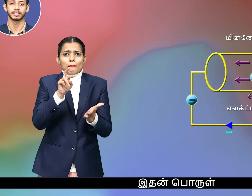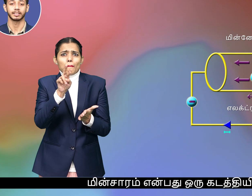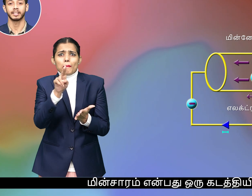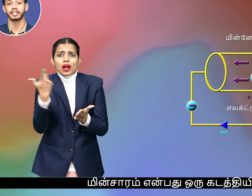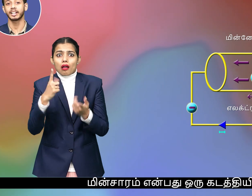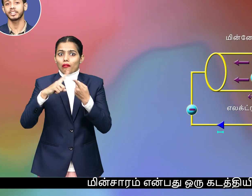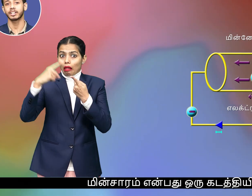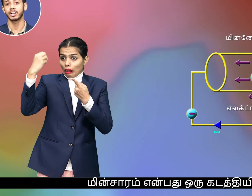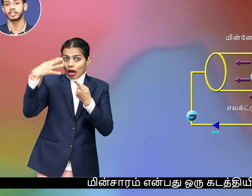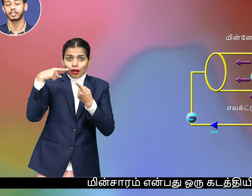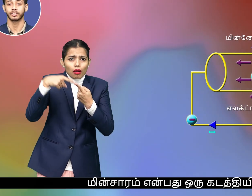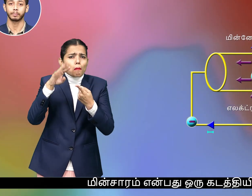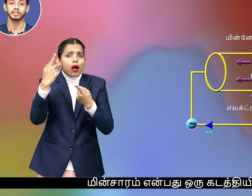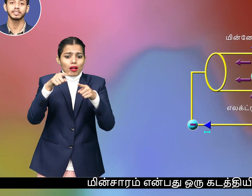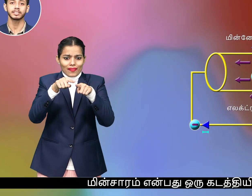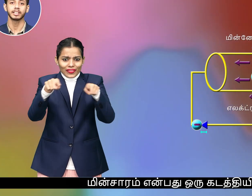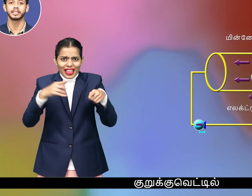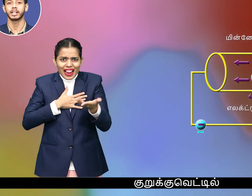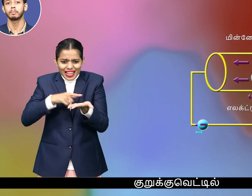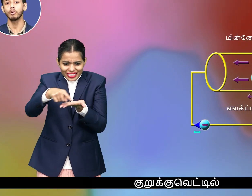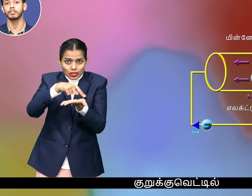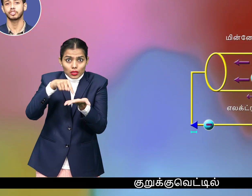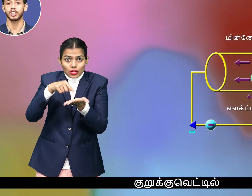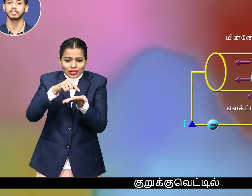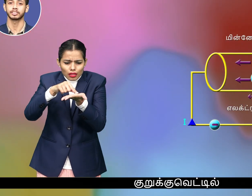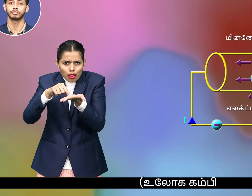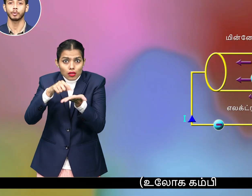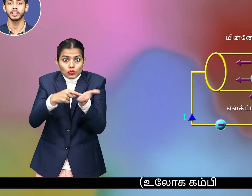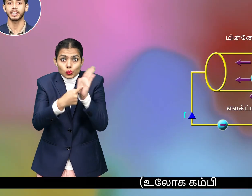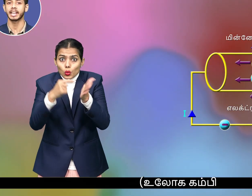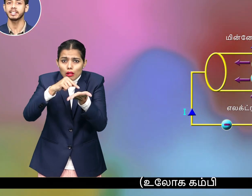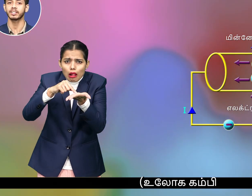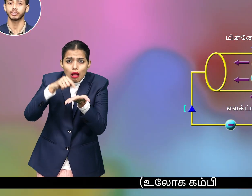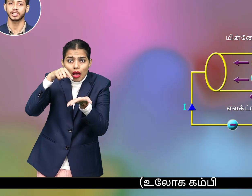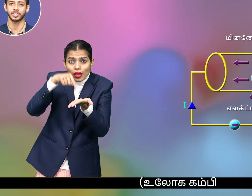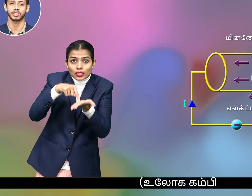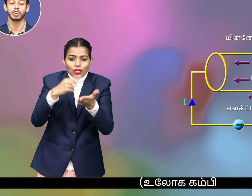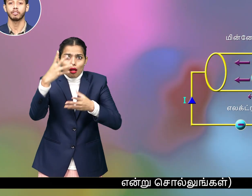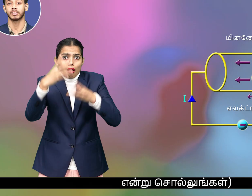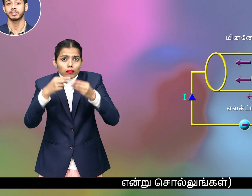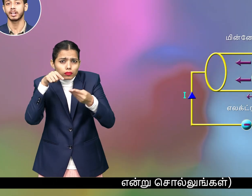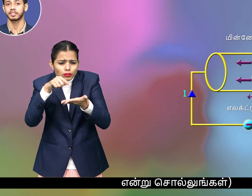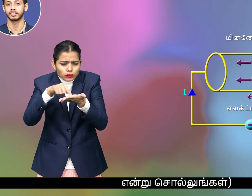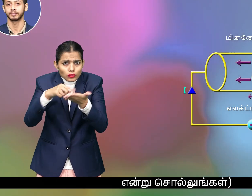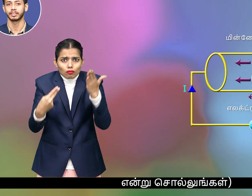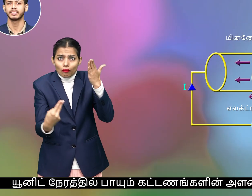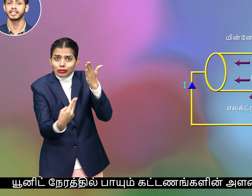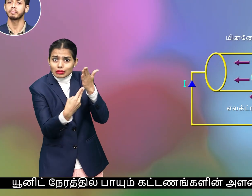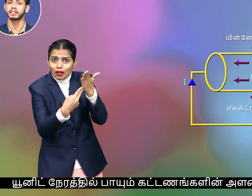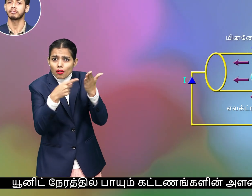இதன் பொருள், மின்சாரம் என்பது ஒரு கடத்தியின் குறுக்குவெட்டியில், அதாவது உலோக கம்பி என்று